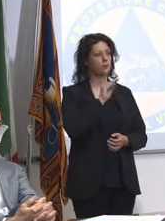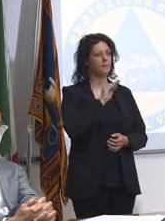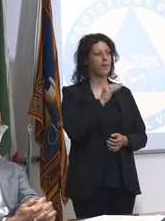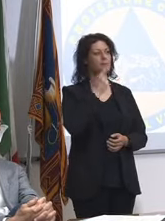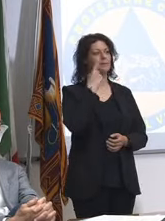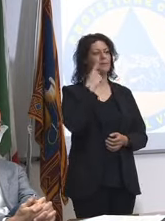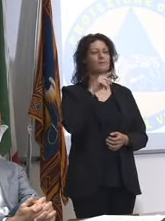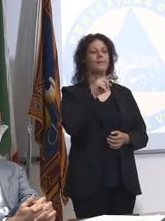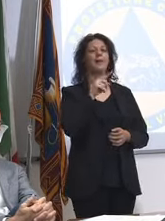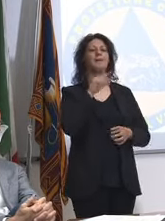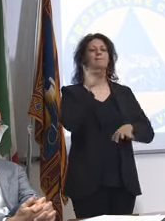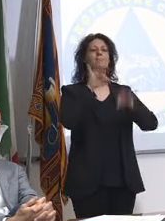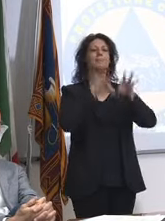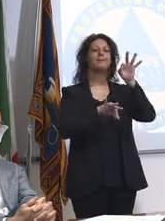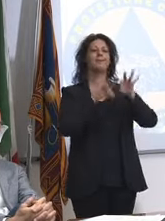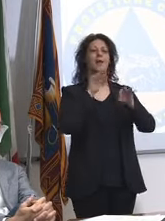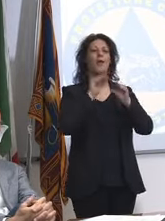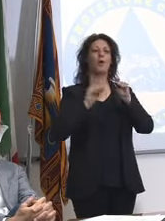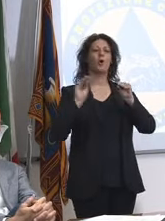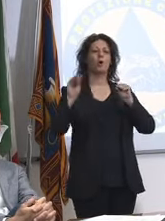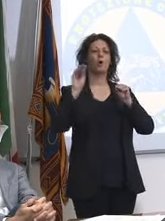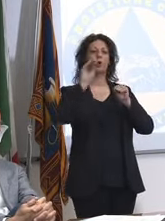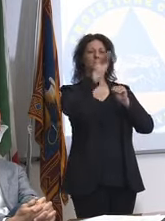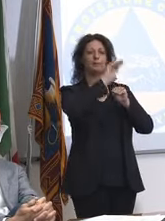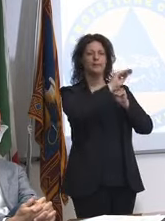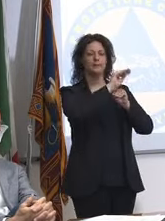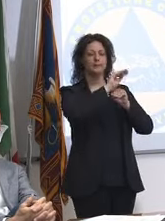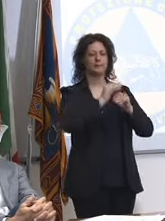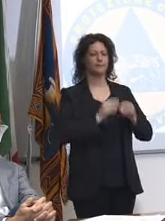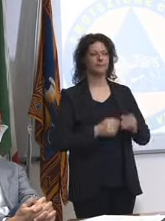spettacoli itineranti.